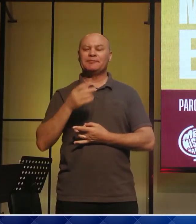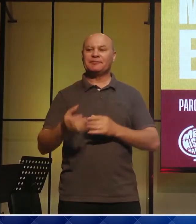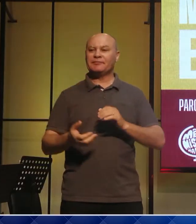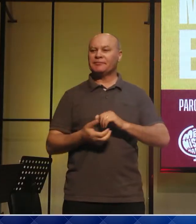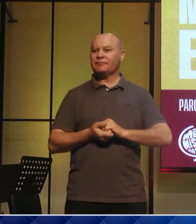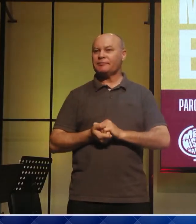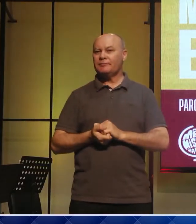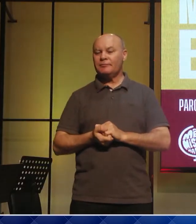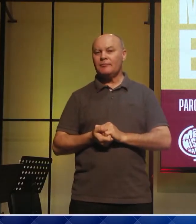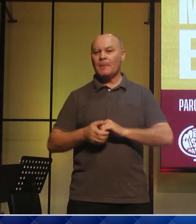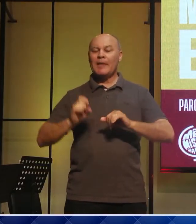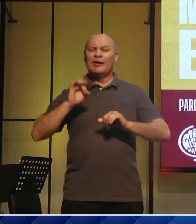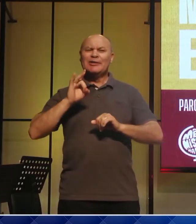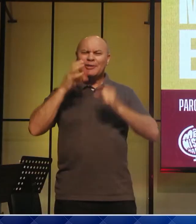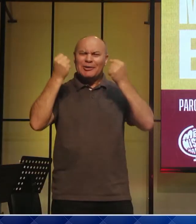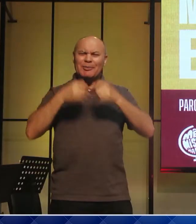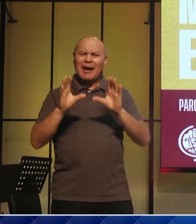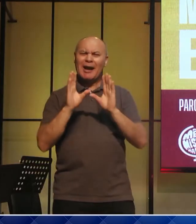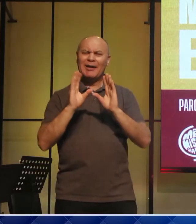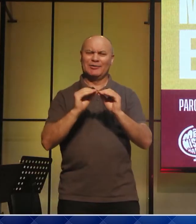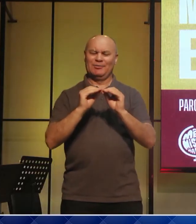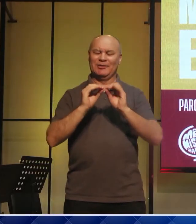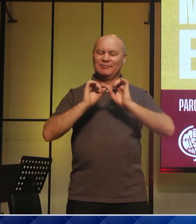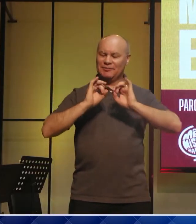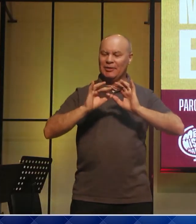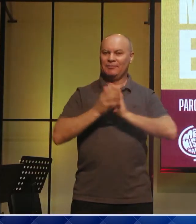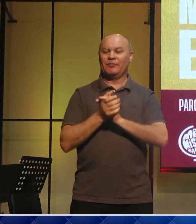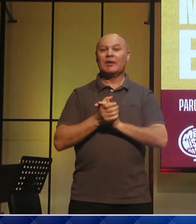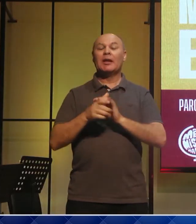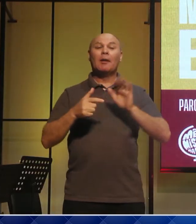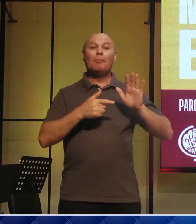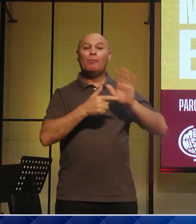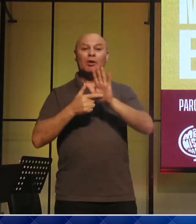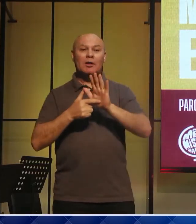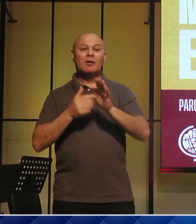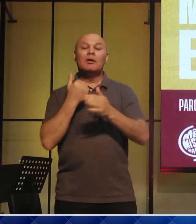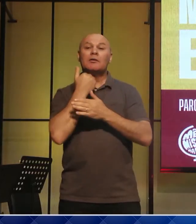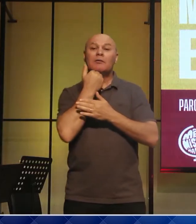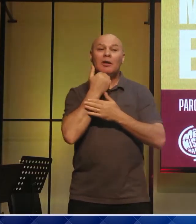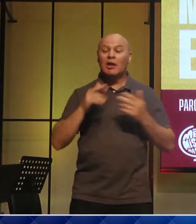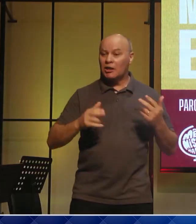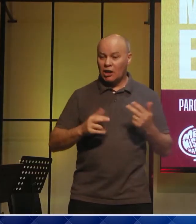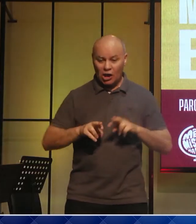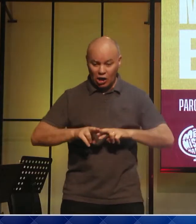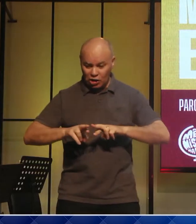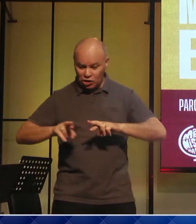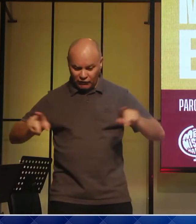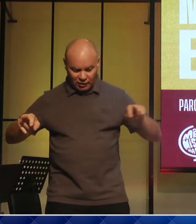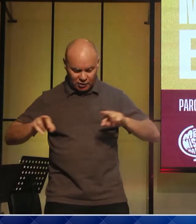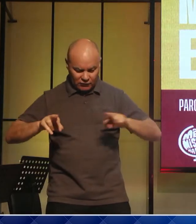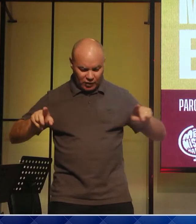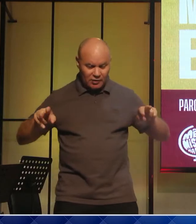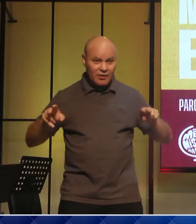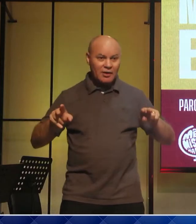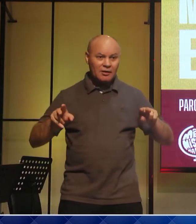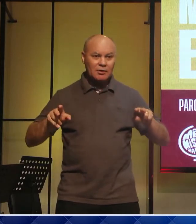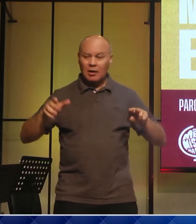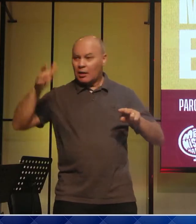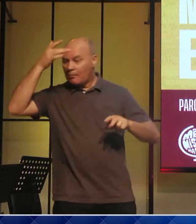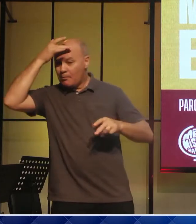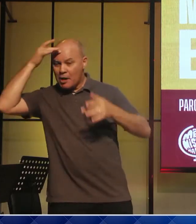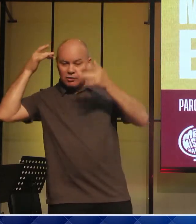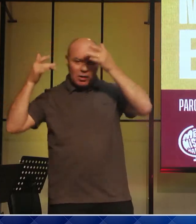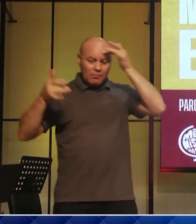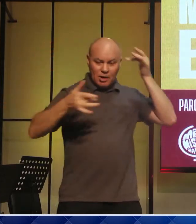O que eu estou querendo deixar claro, as diferenças não podem nos afastar. Porque o Cristo que me